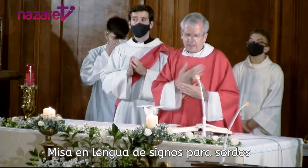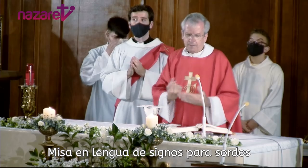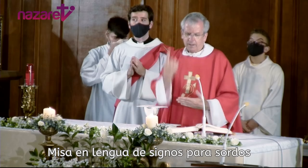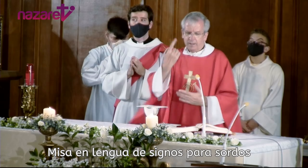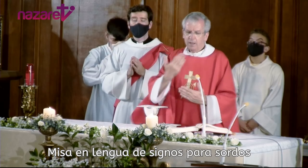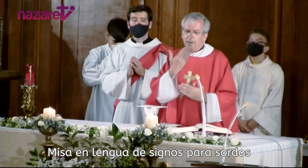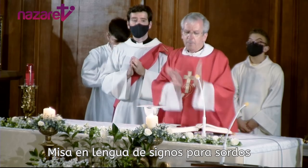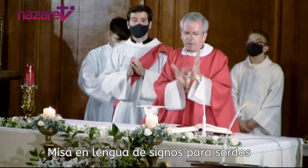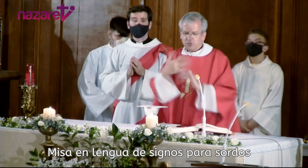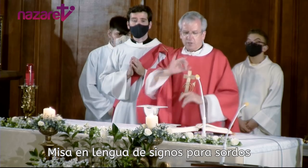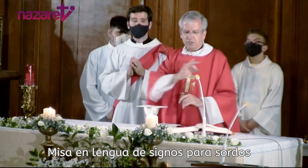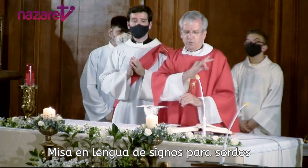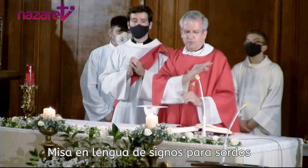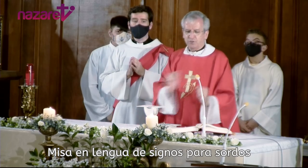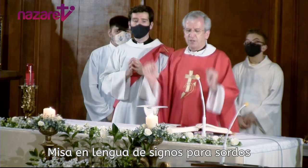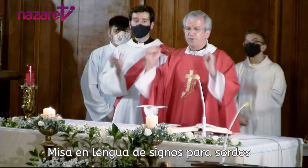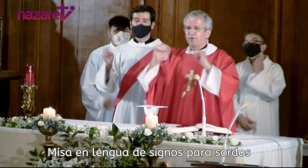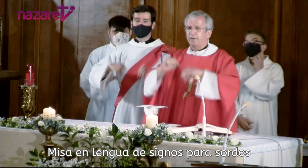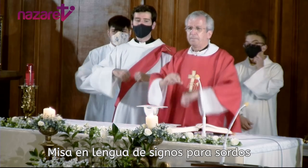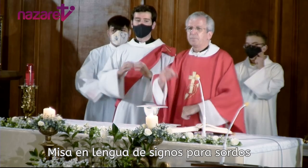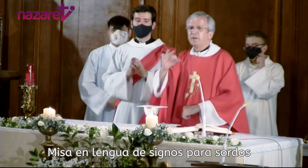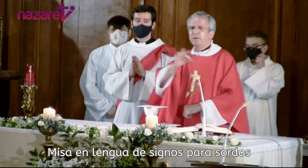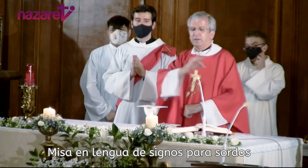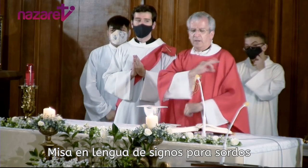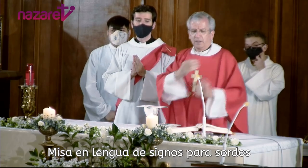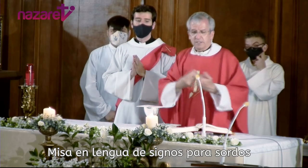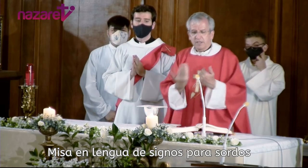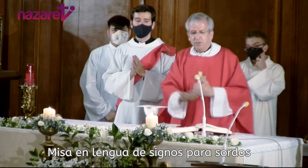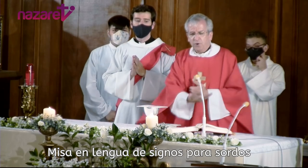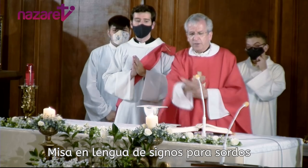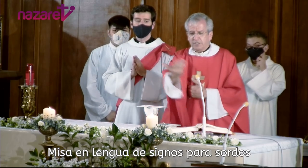agradable. Por Jesucristo nuestro Señor. El Señor esté con